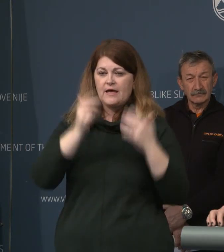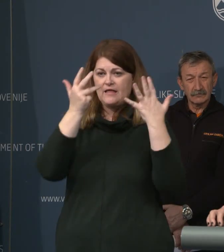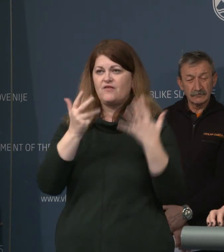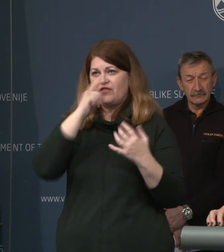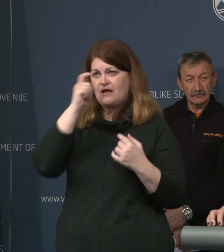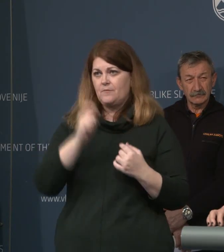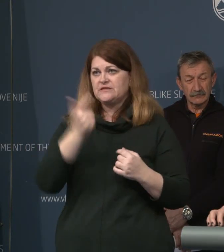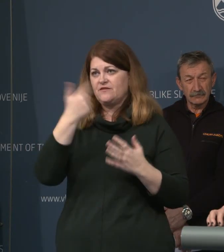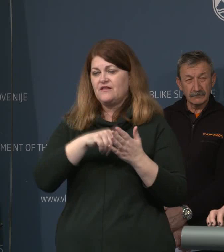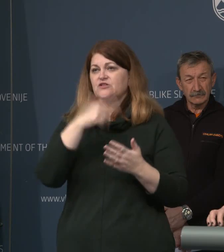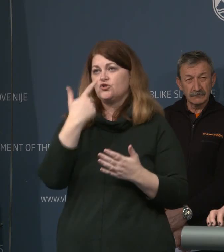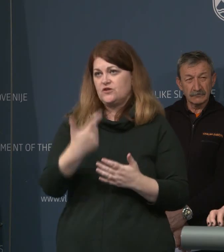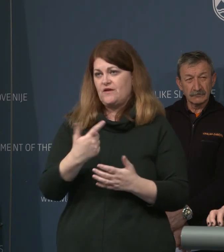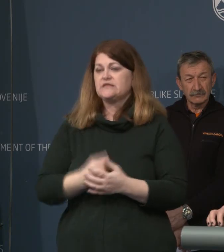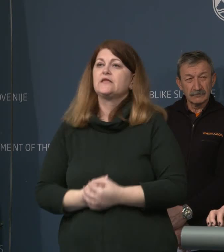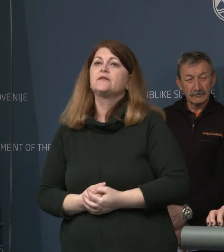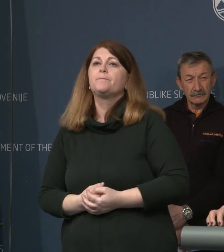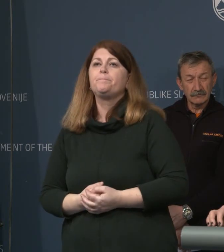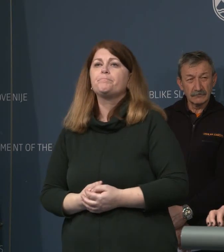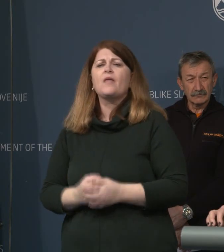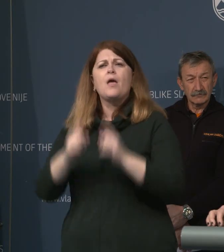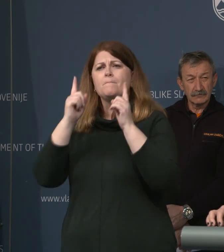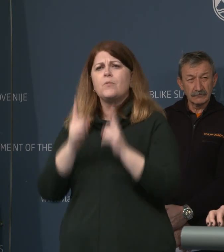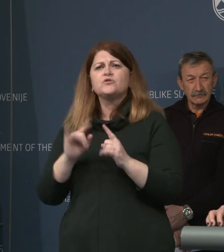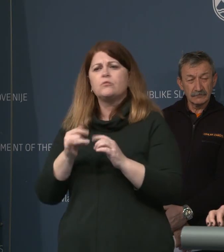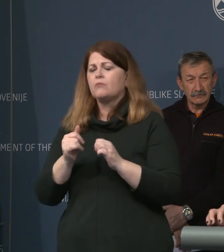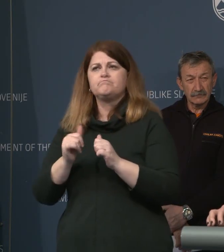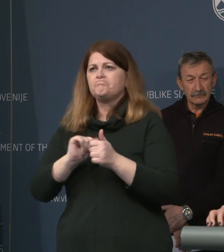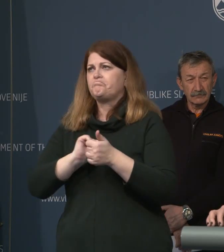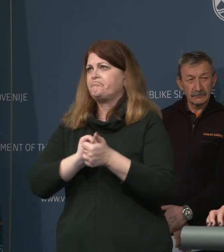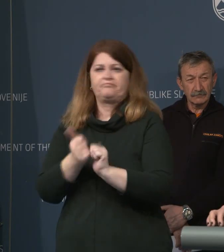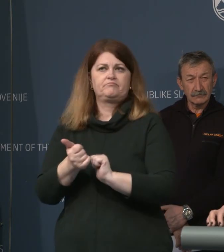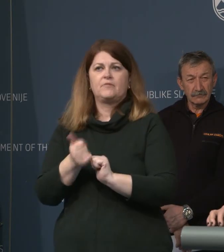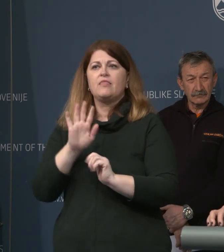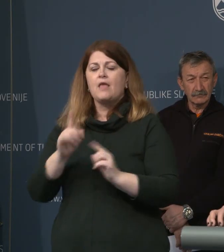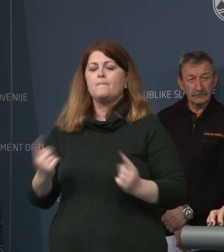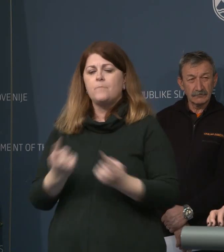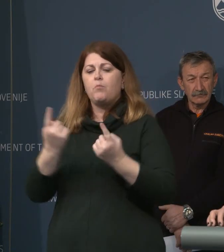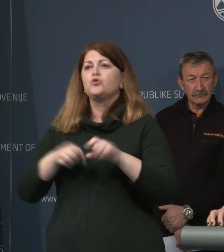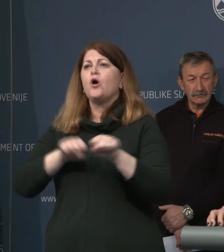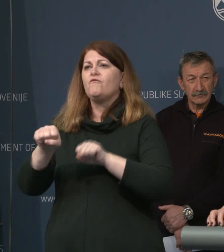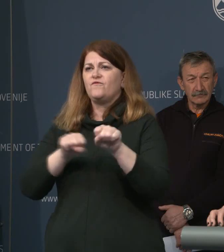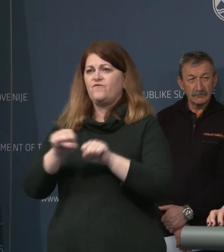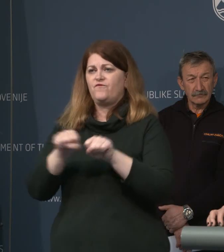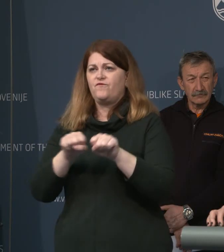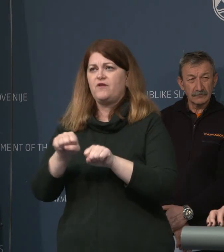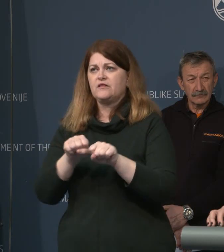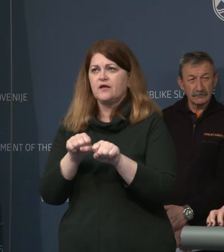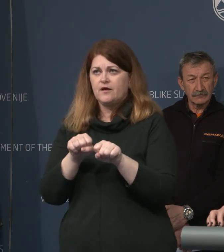9. marca 2020. Nastal je ad hoc na pobudo